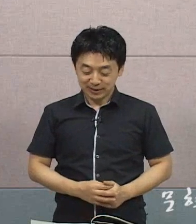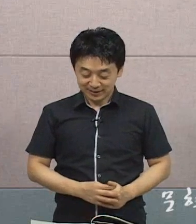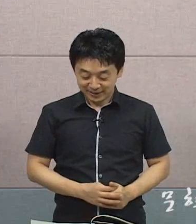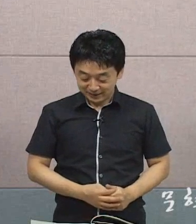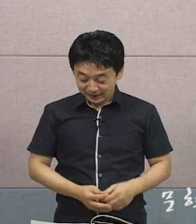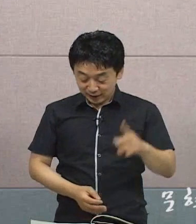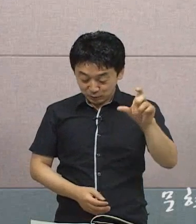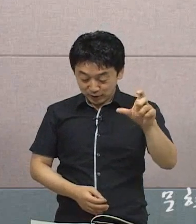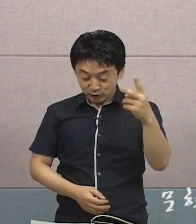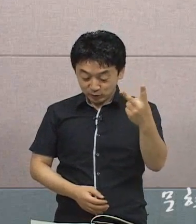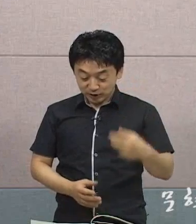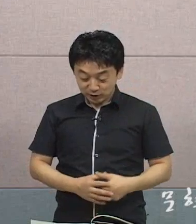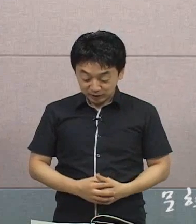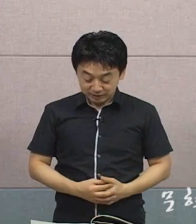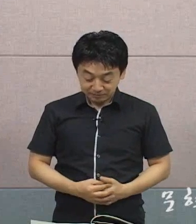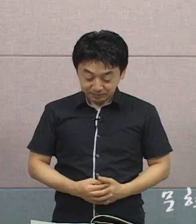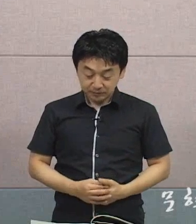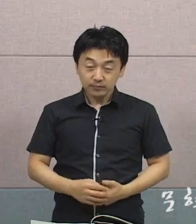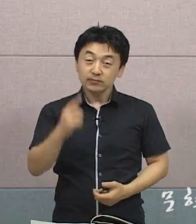네. 15페이지 두 번째 단어입니다.